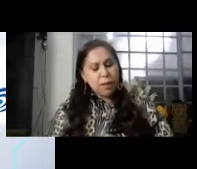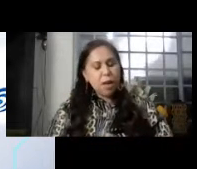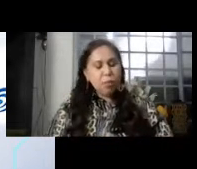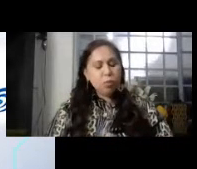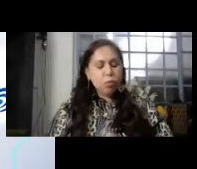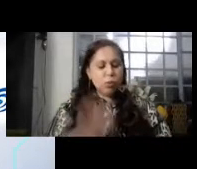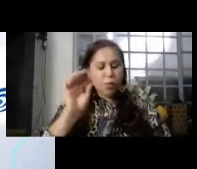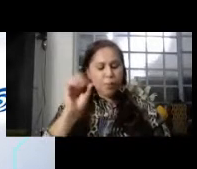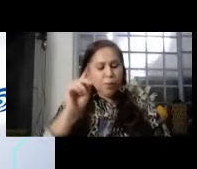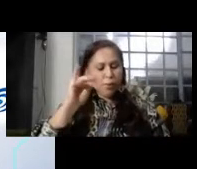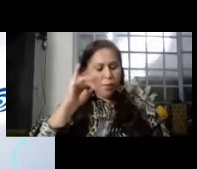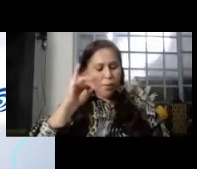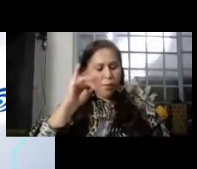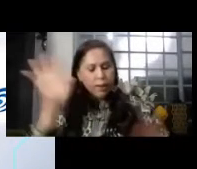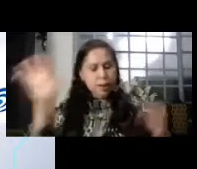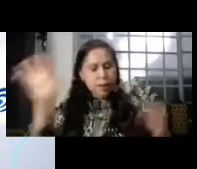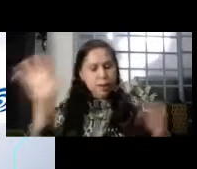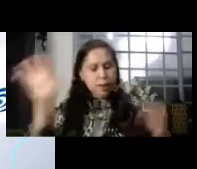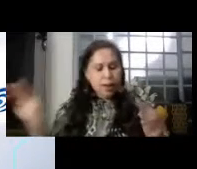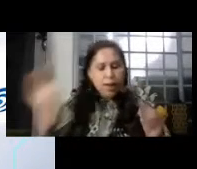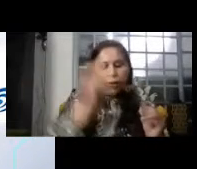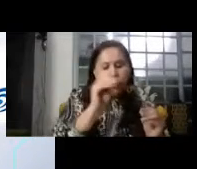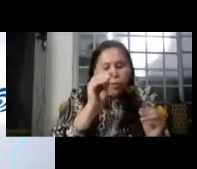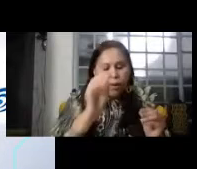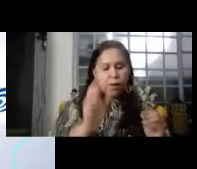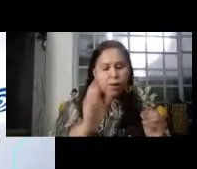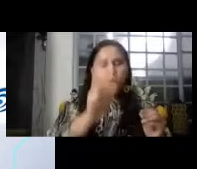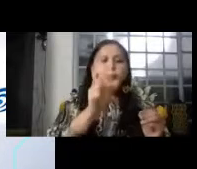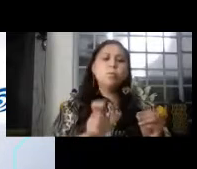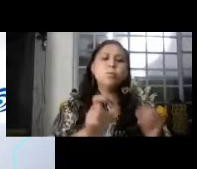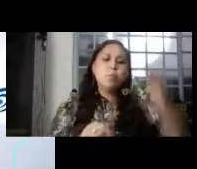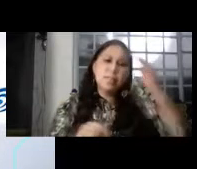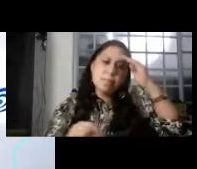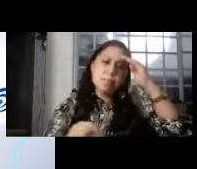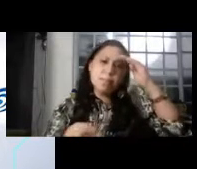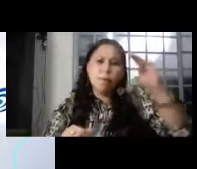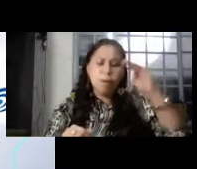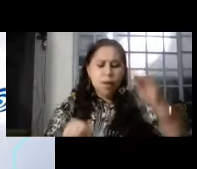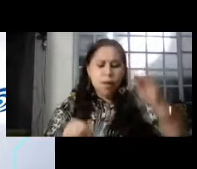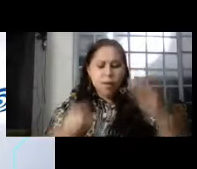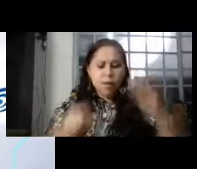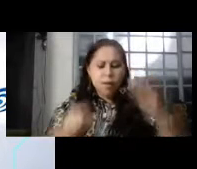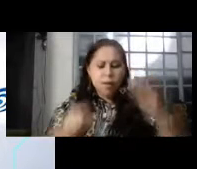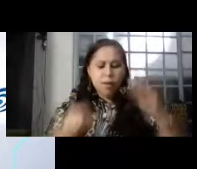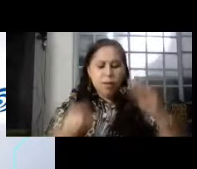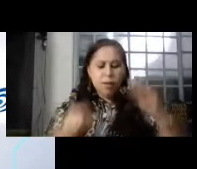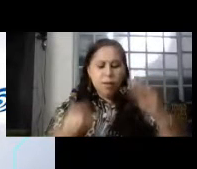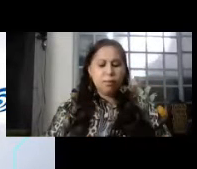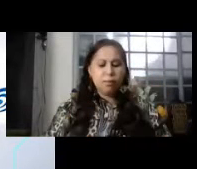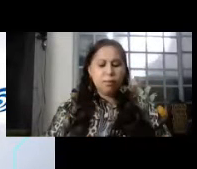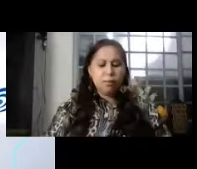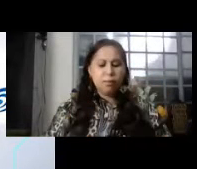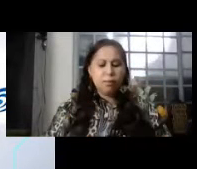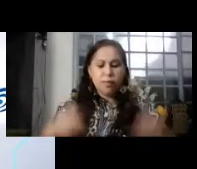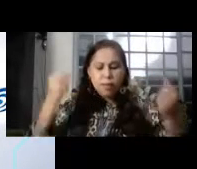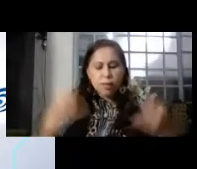Já o tópico, ele retoma o assunto principal. Eu até já havia